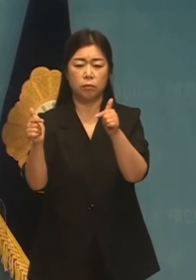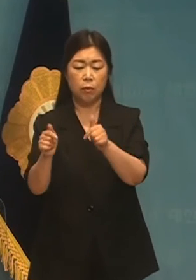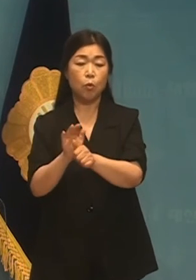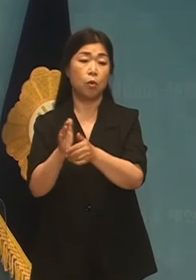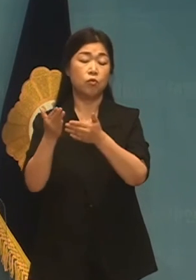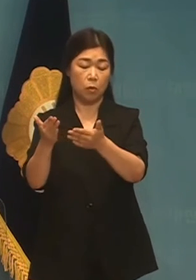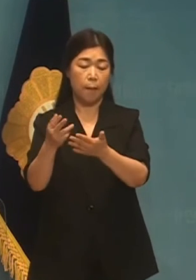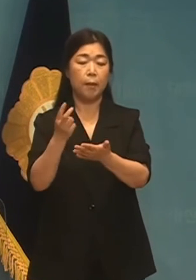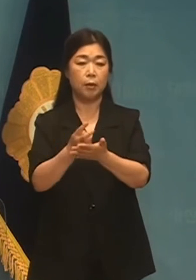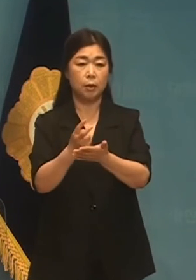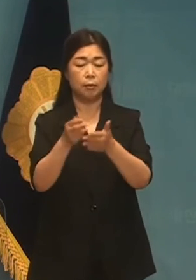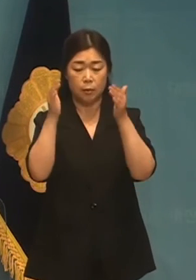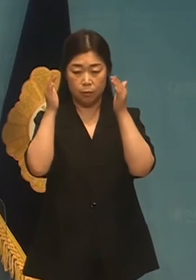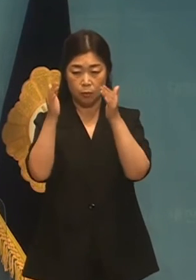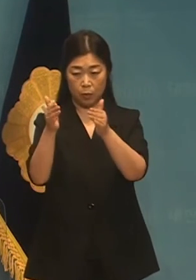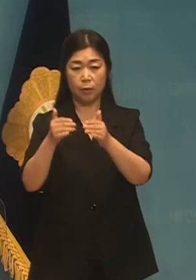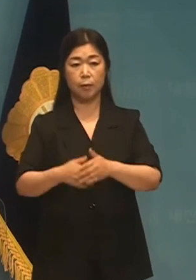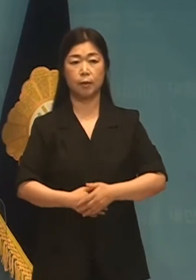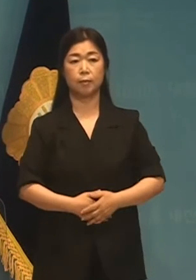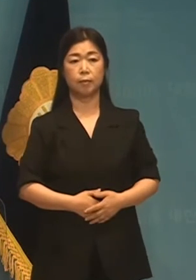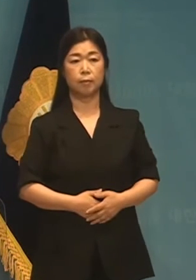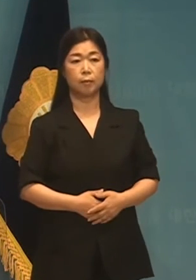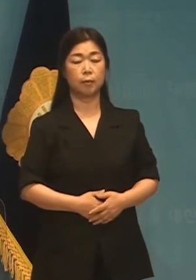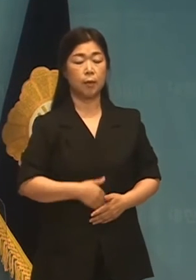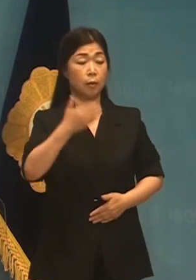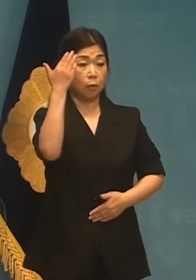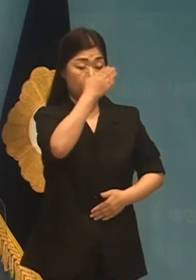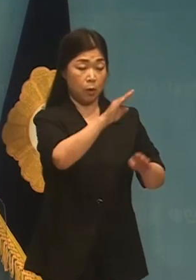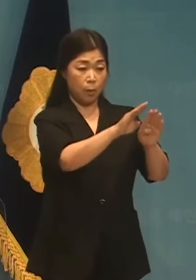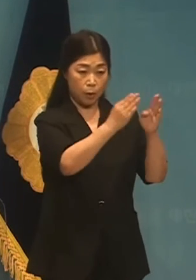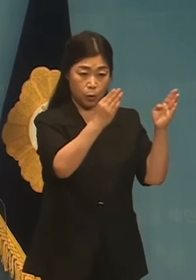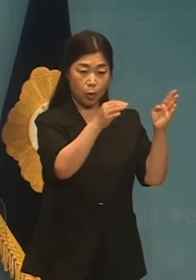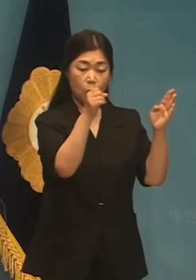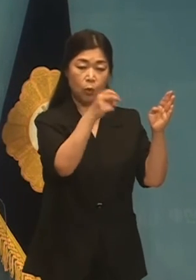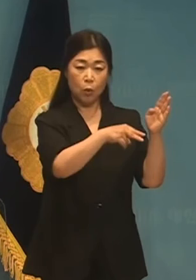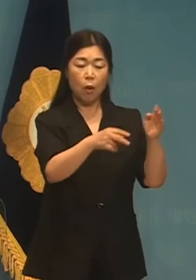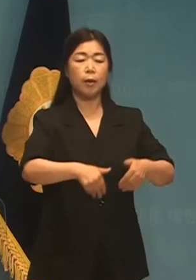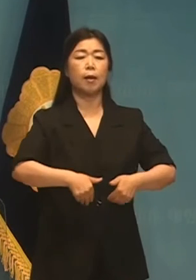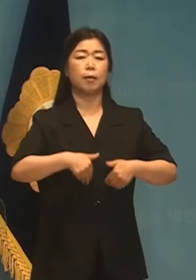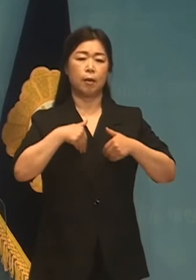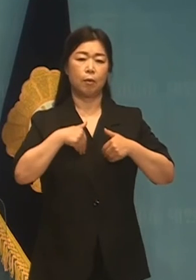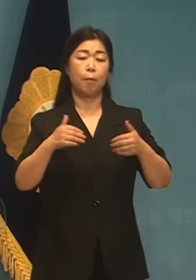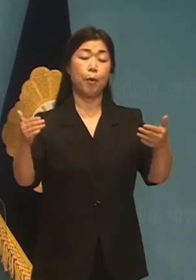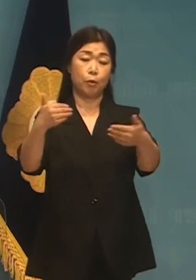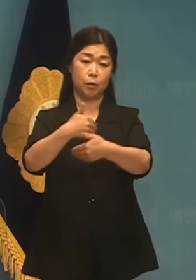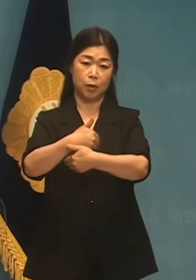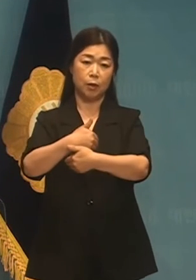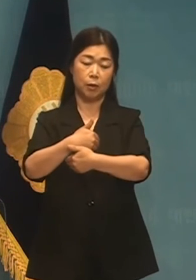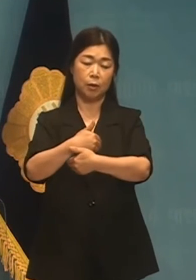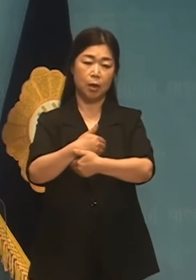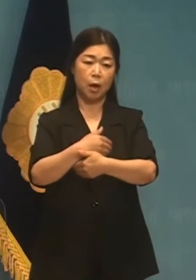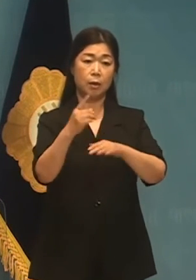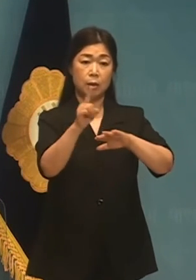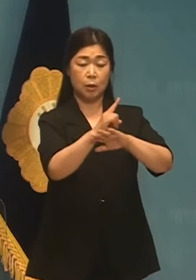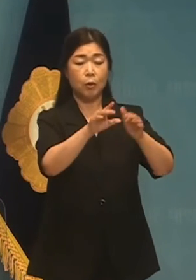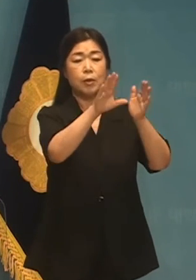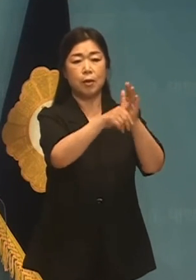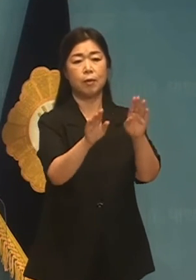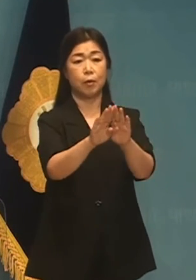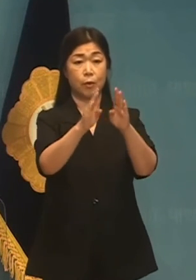정의로운 방식에 집중하겠습니다. 투명하고 개방적이며 따뜻하고 포용적인 디지털